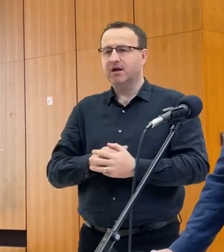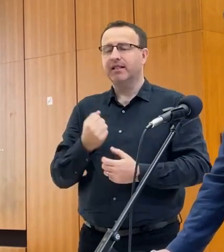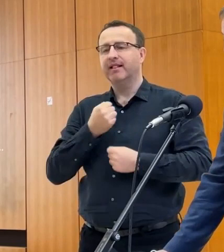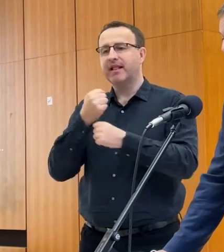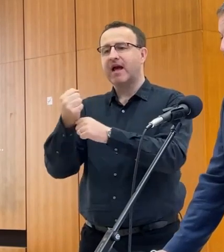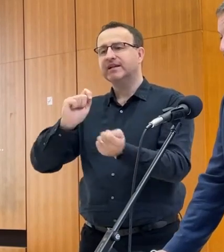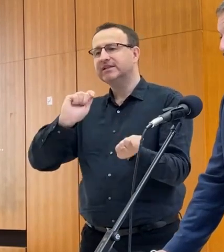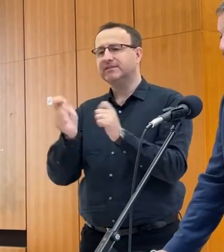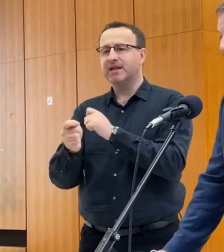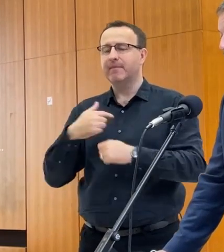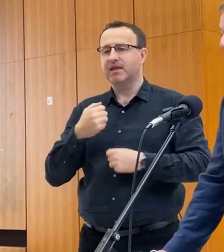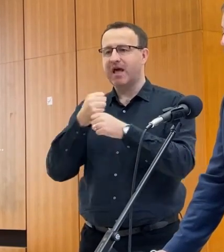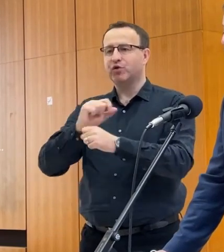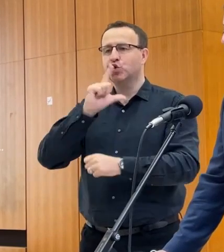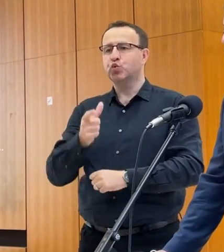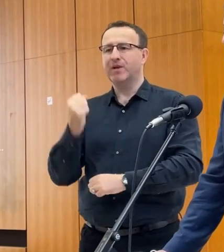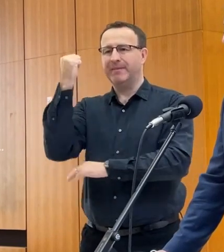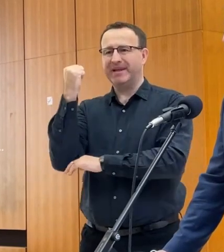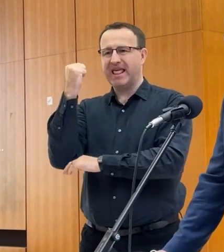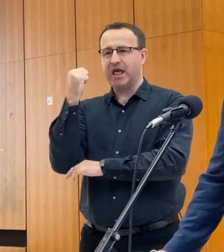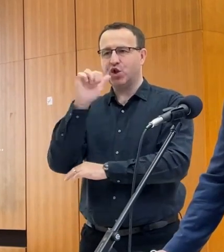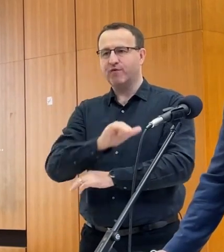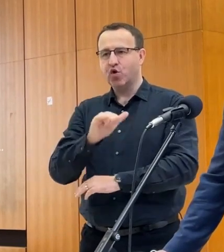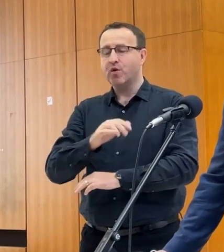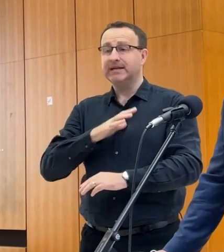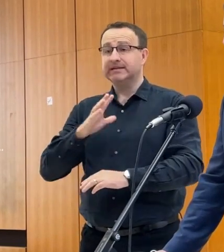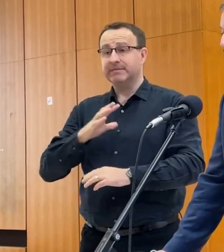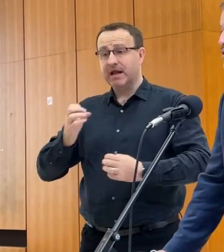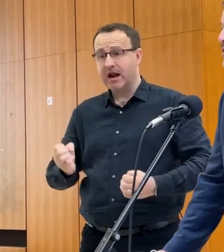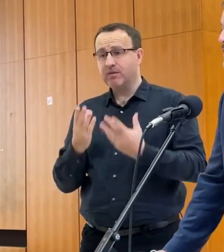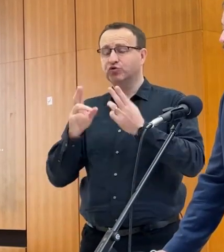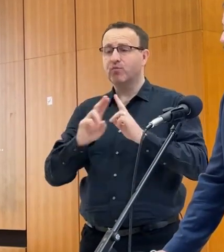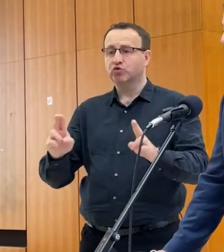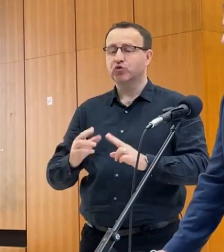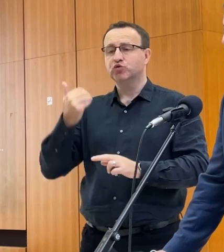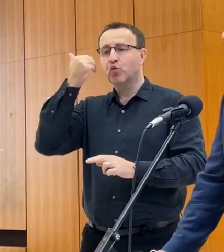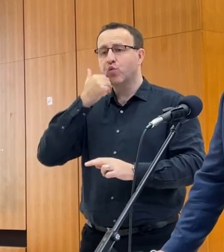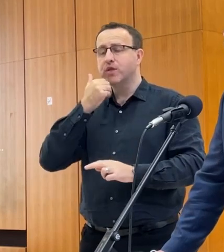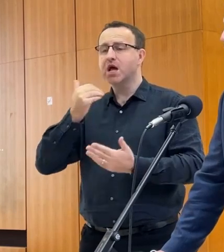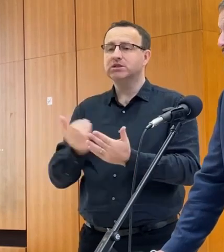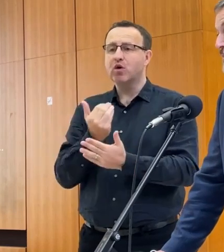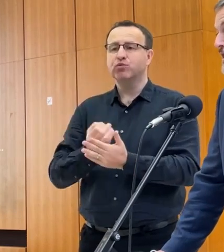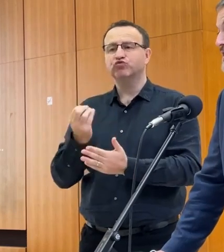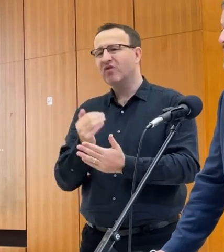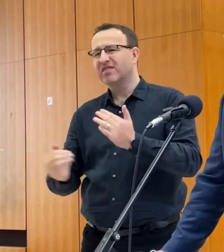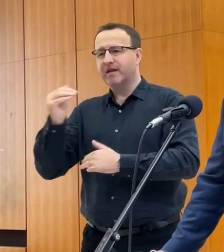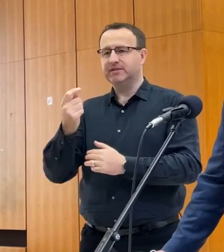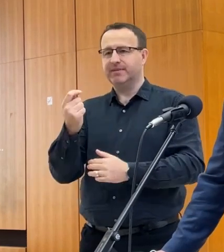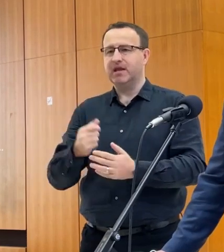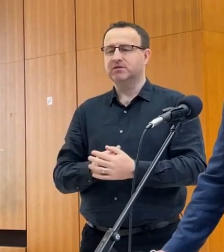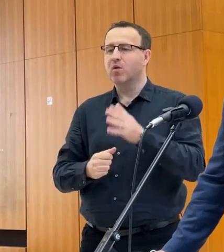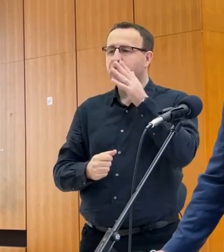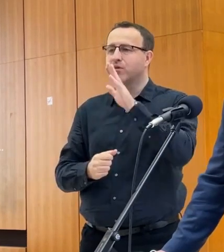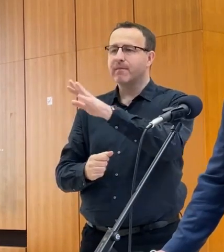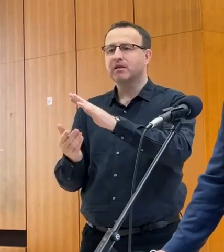návrh zmien, ktoré navrhujeme v druhom pilieri, v ktorých chceme zlepšiť pravdepodobnosť toho, že ľudia zarobia čo najviac peňazí a budú